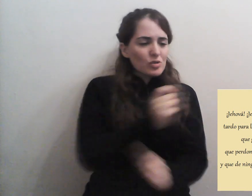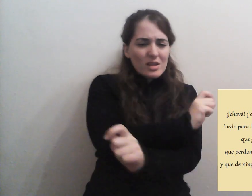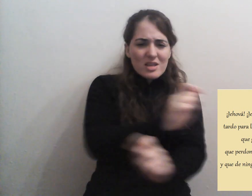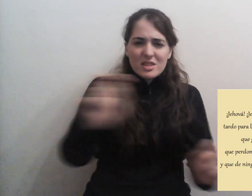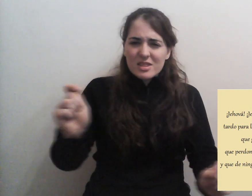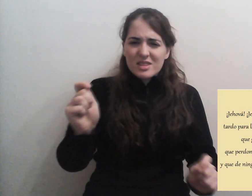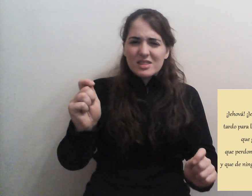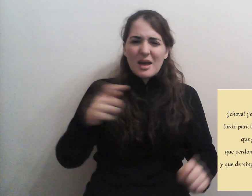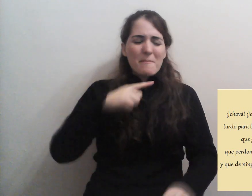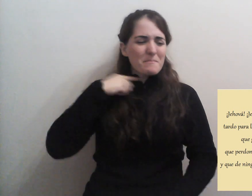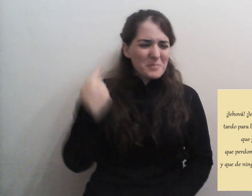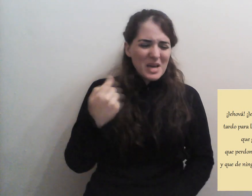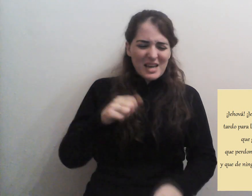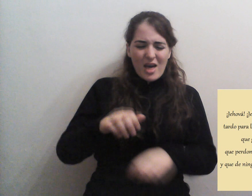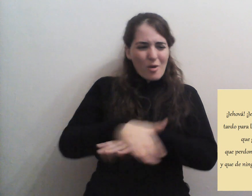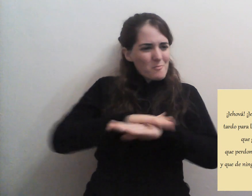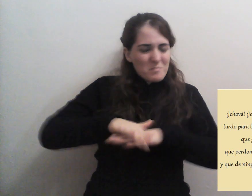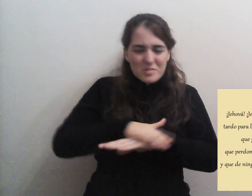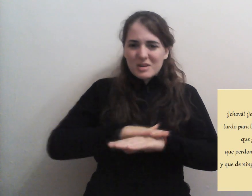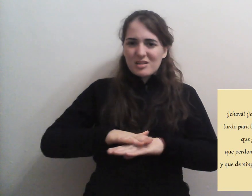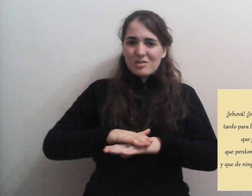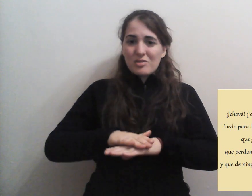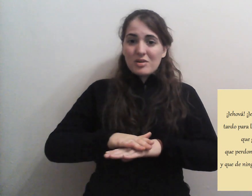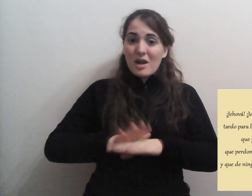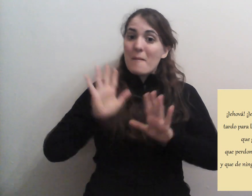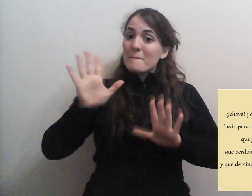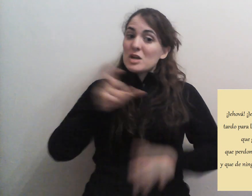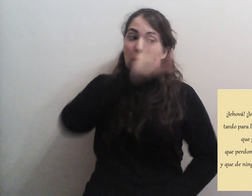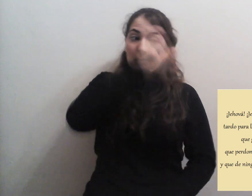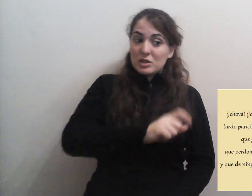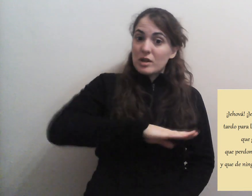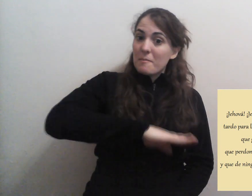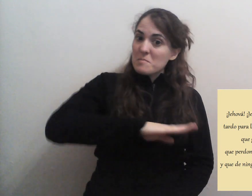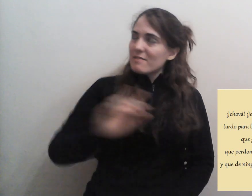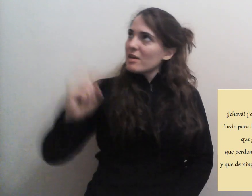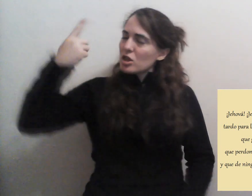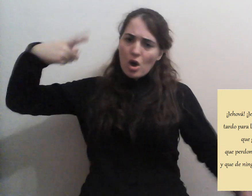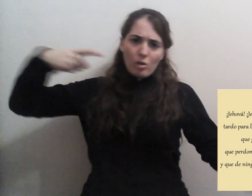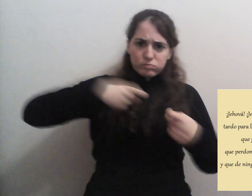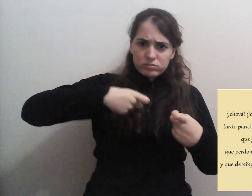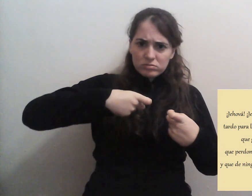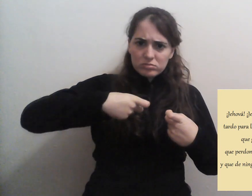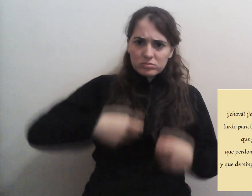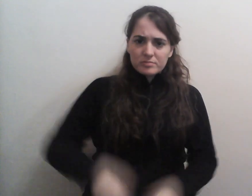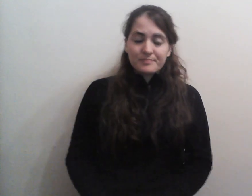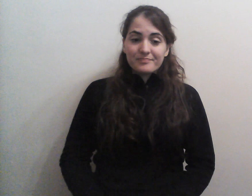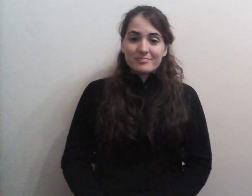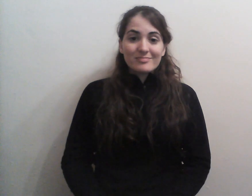la iniquidad, la rebelión y el pecado, y que de ningún modo tendrá por inocente a malvado. Exaltamos a Dios porque